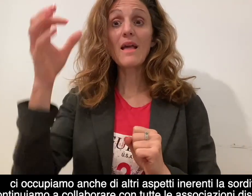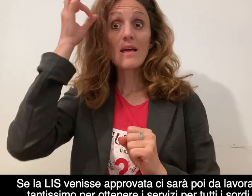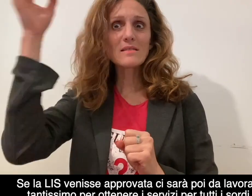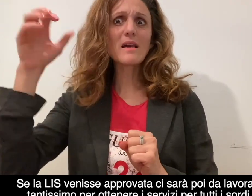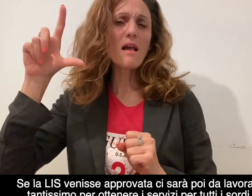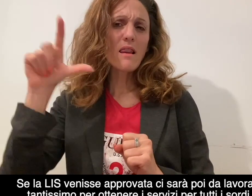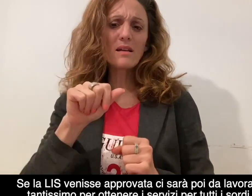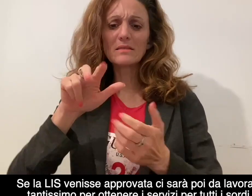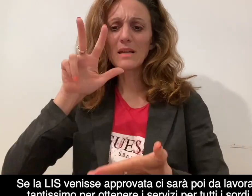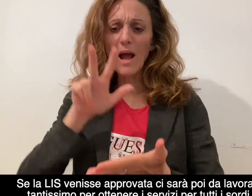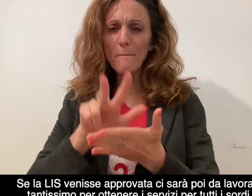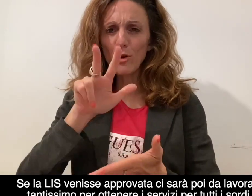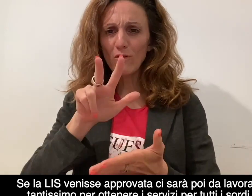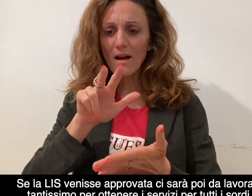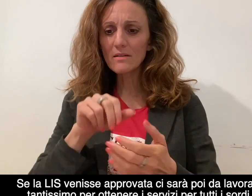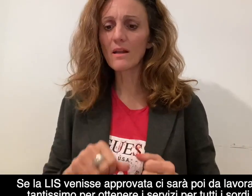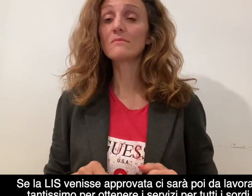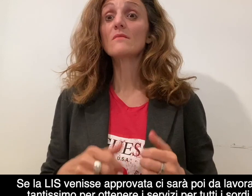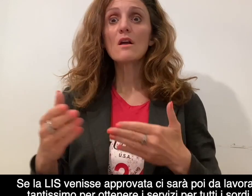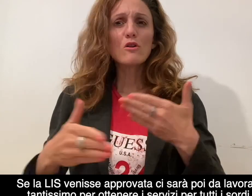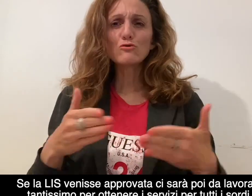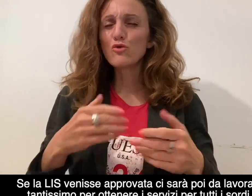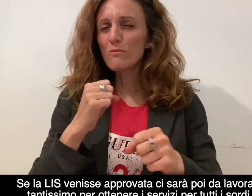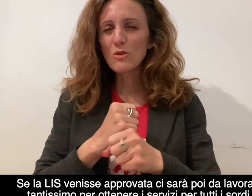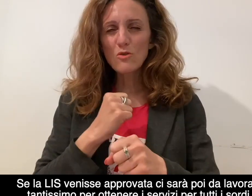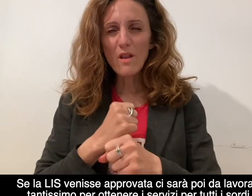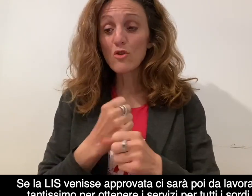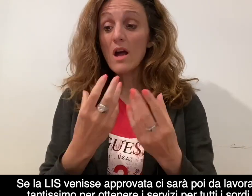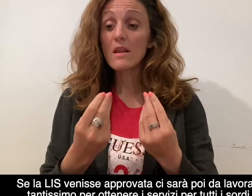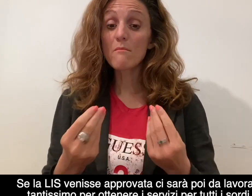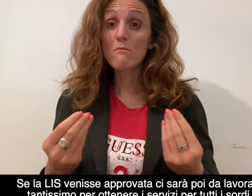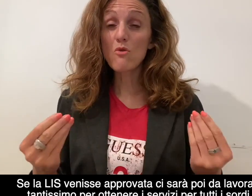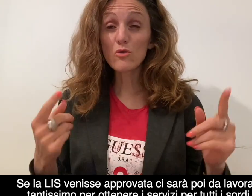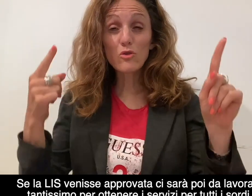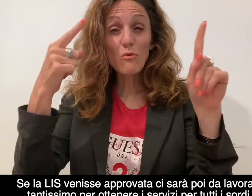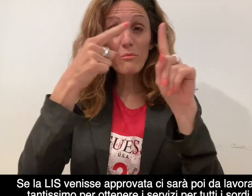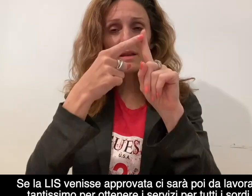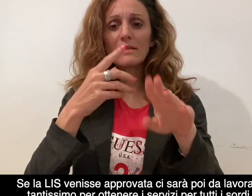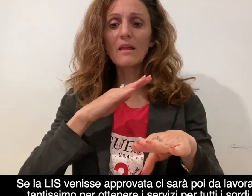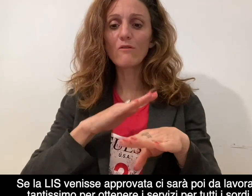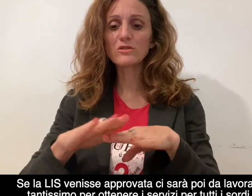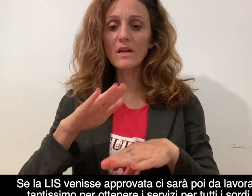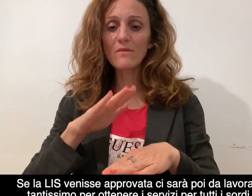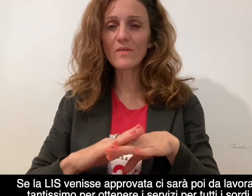venisse approvata ci sarà subito da lavorare tantissimo per ottenere i servizi per tutti i sordi